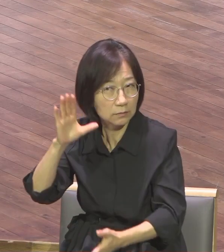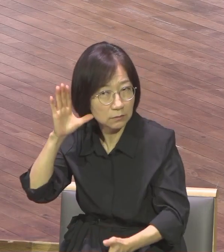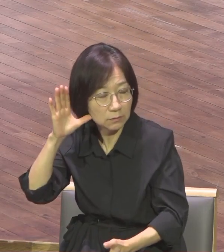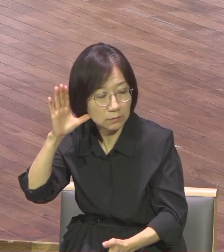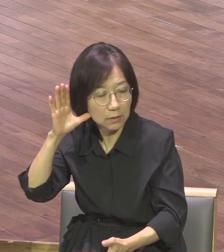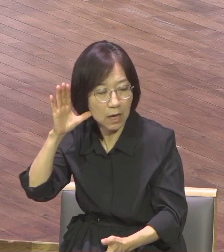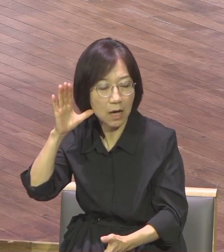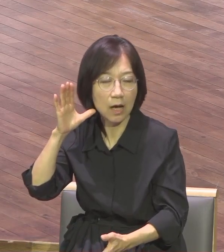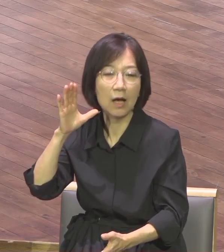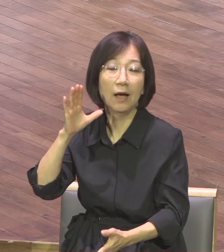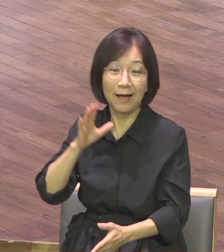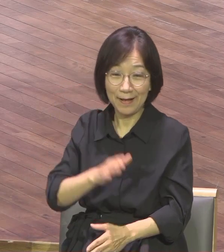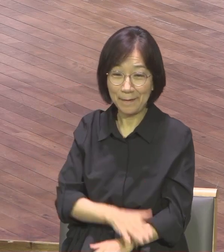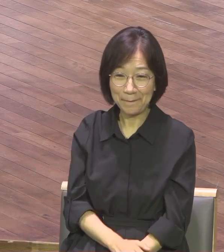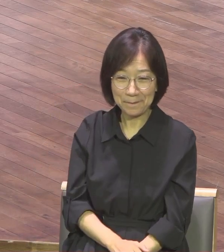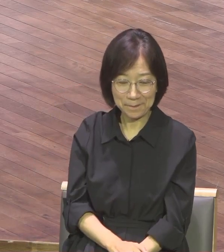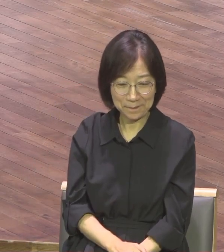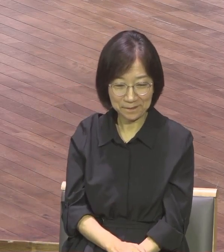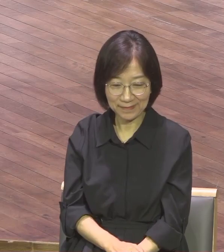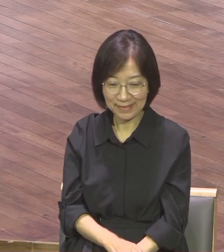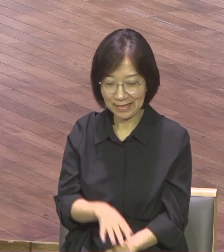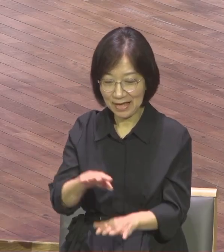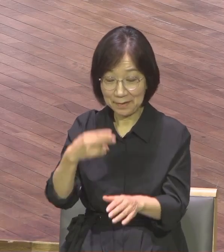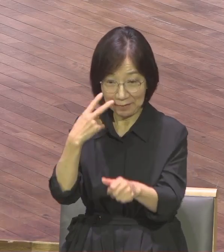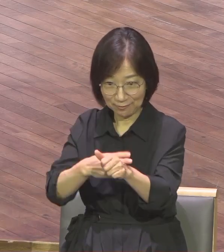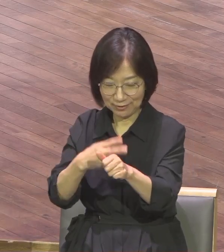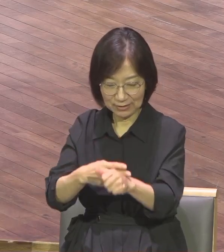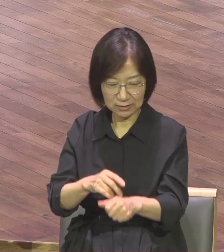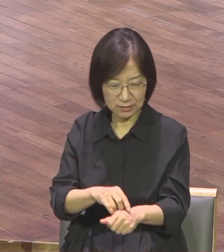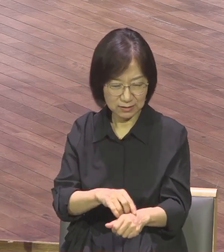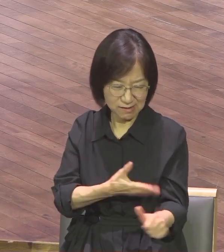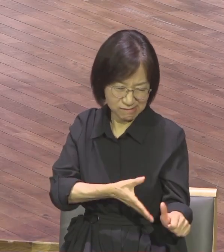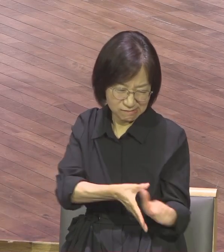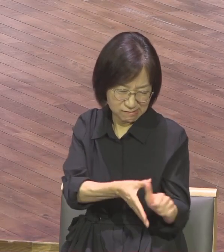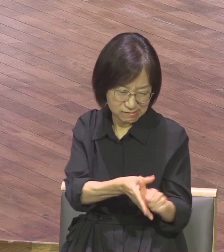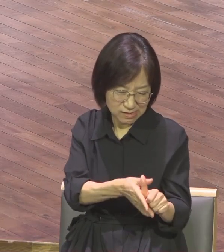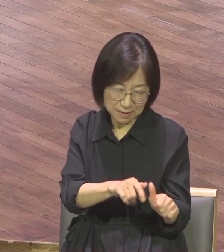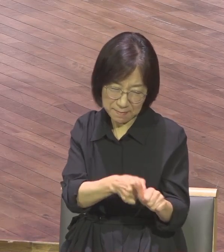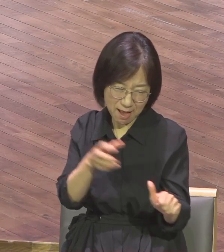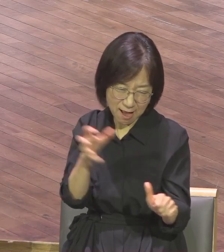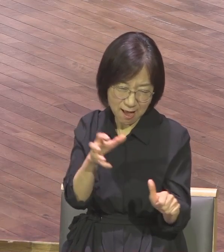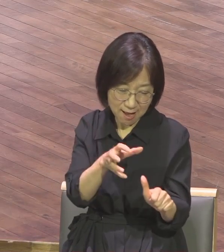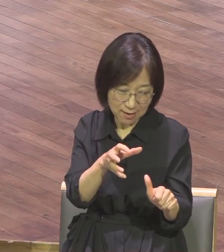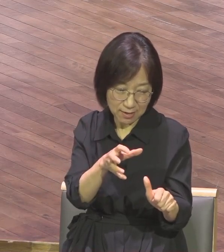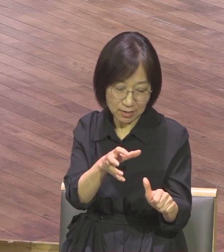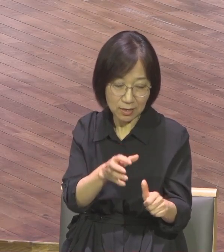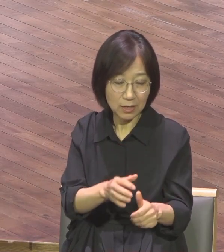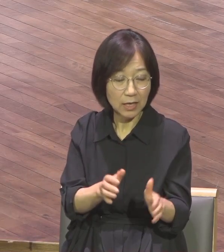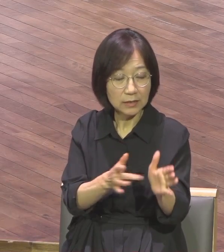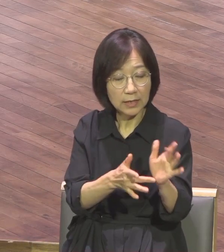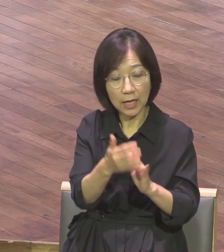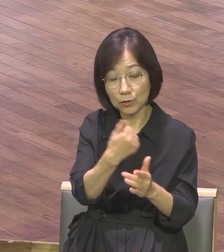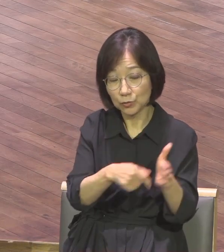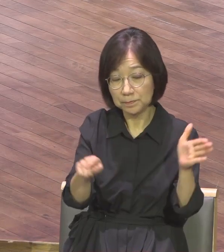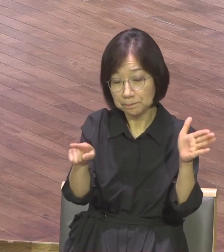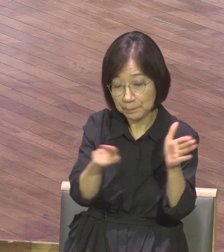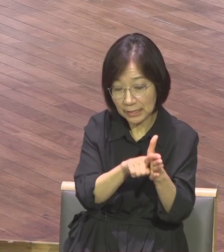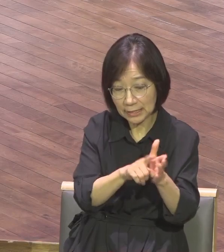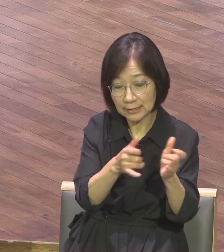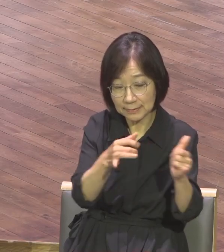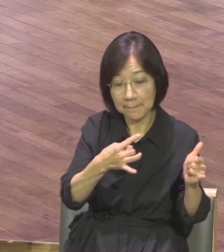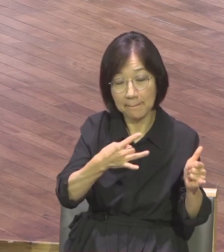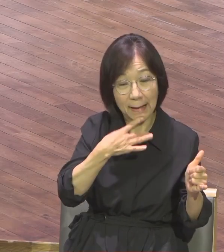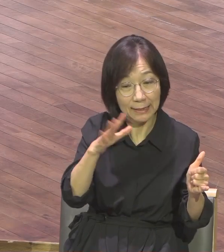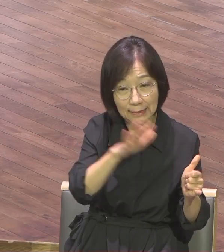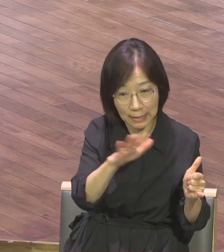사울의 이 박해 대상은 단순히 예수 믿는 이 사람만 아니었어요. 근원적으로는